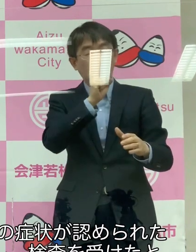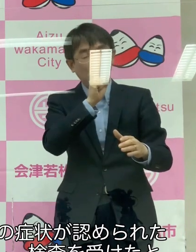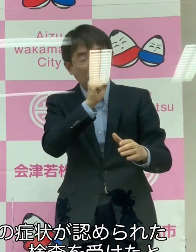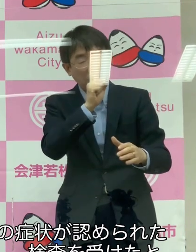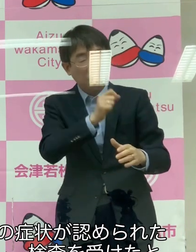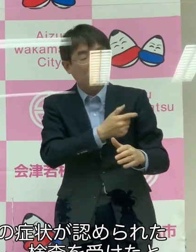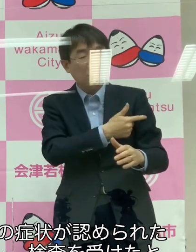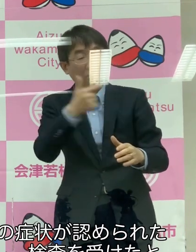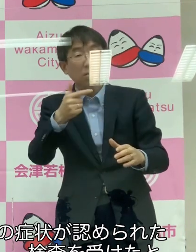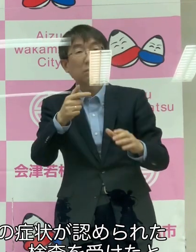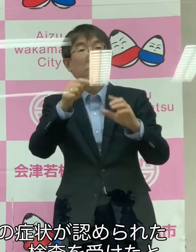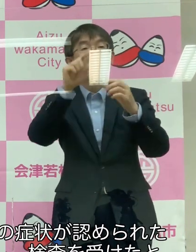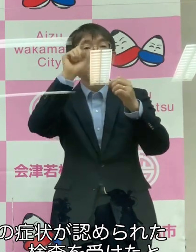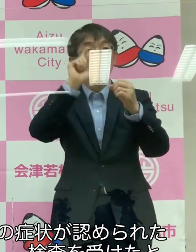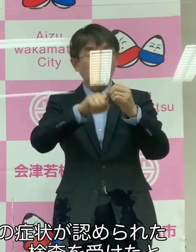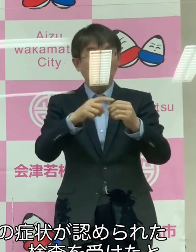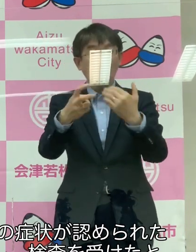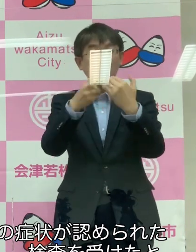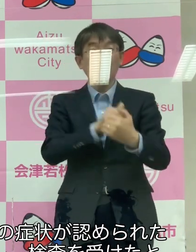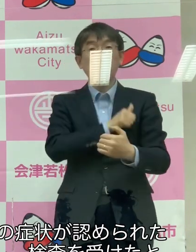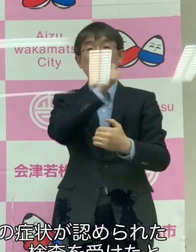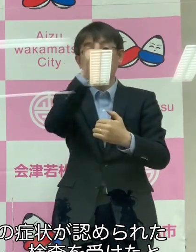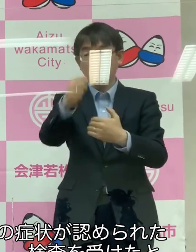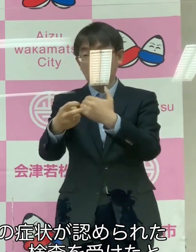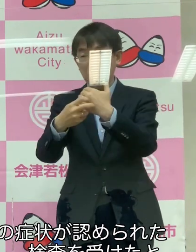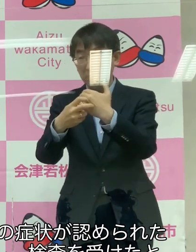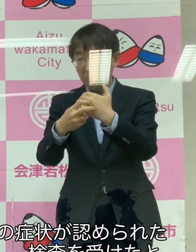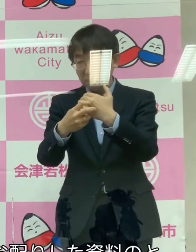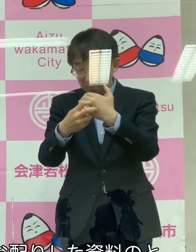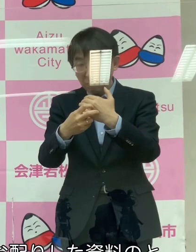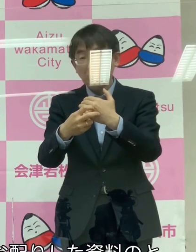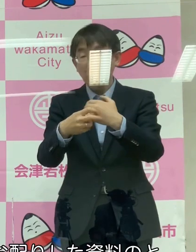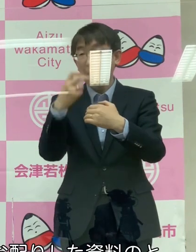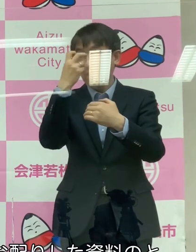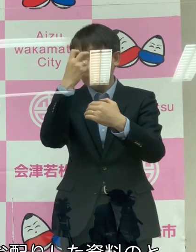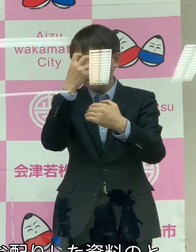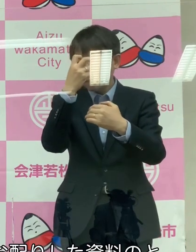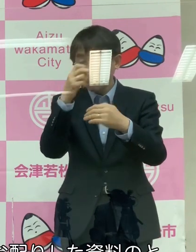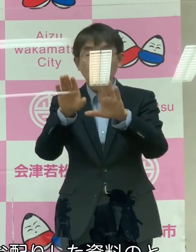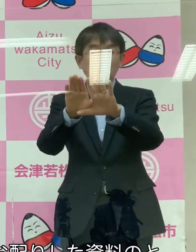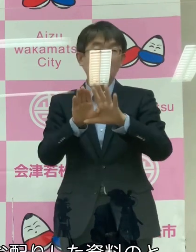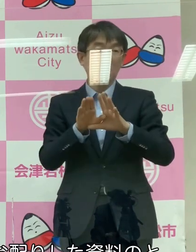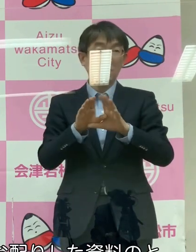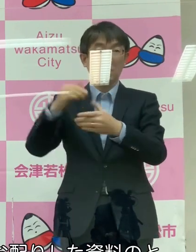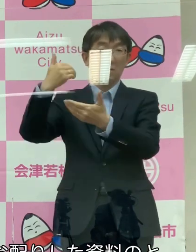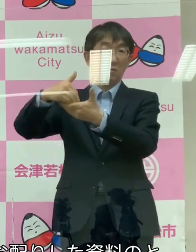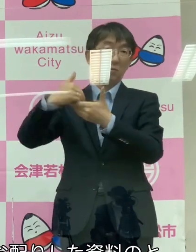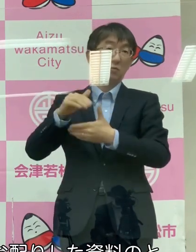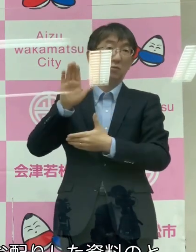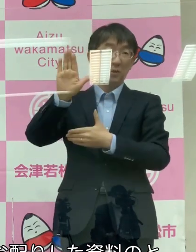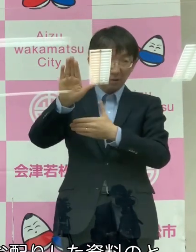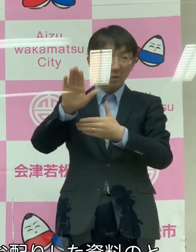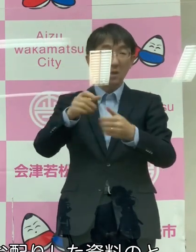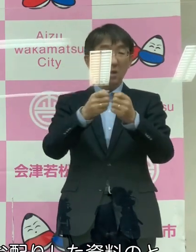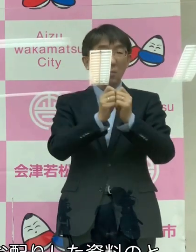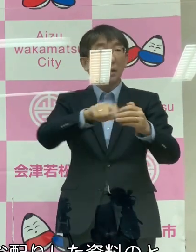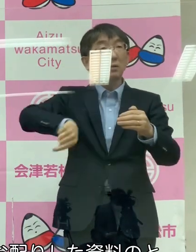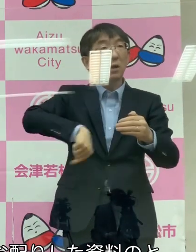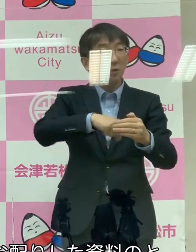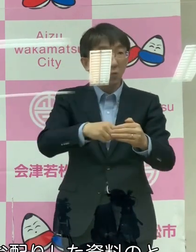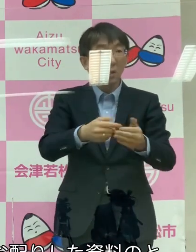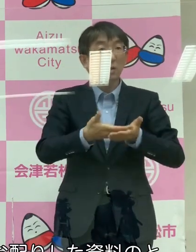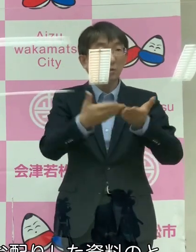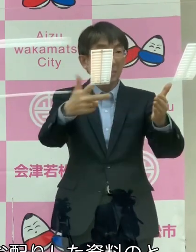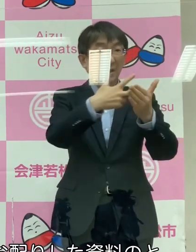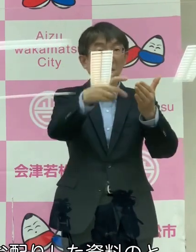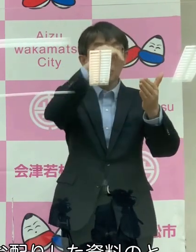療機関を受診し検査を受けたと報告を受けております。なお詳細についてはお配りした資料の通りであ